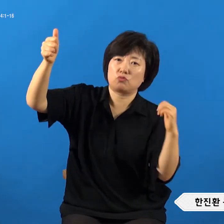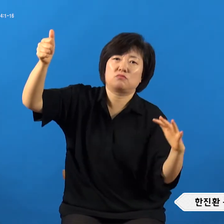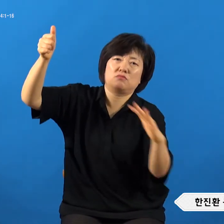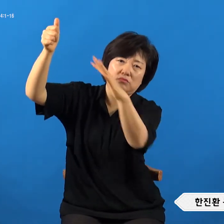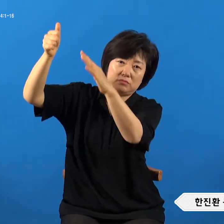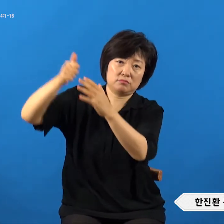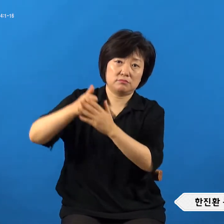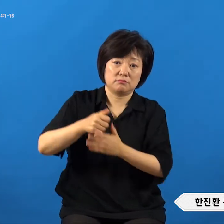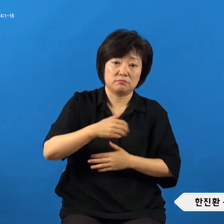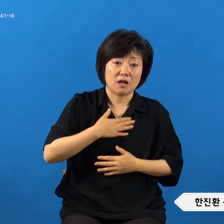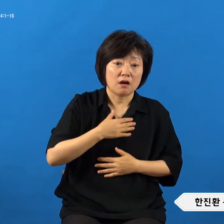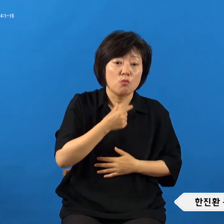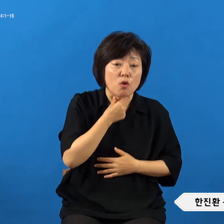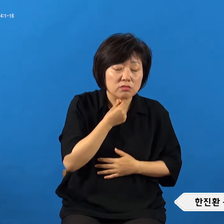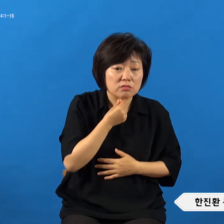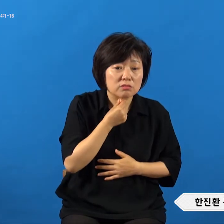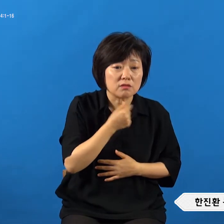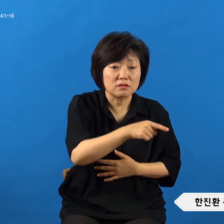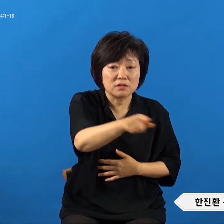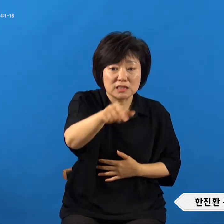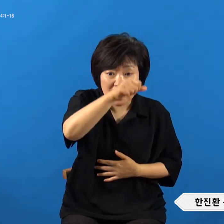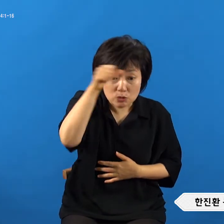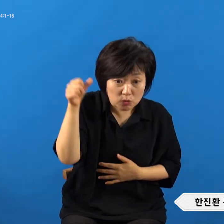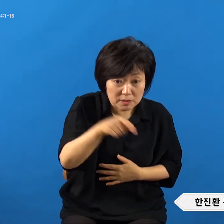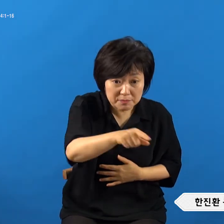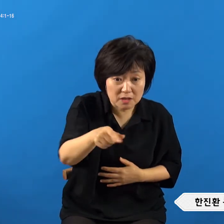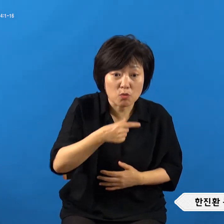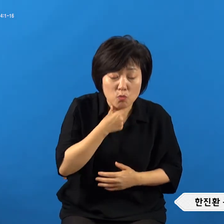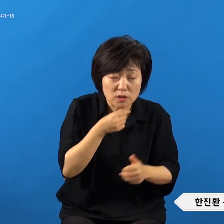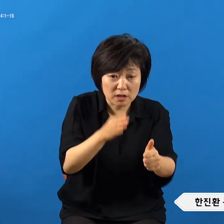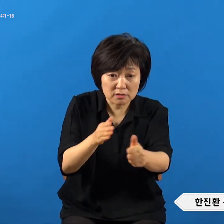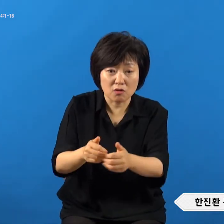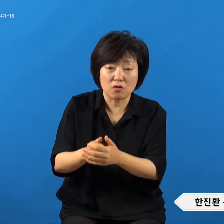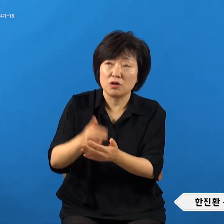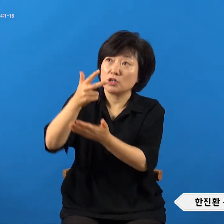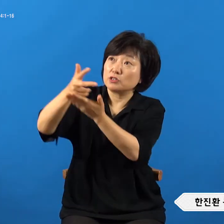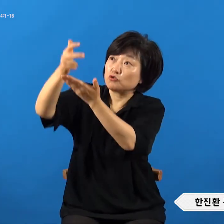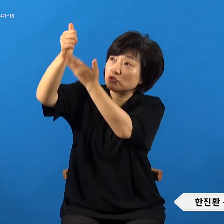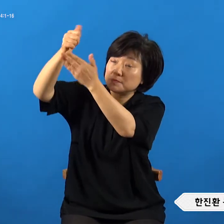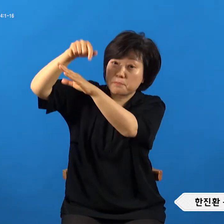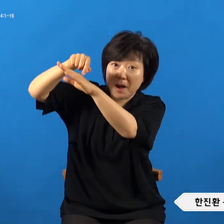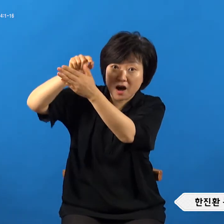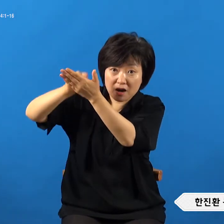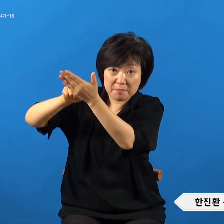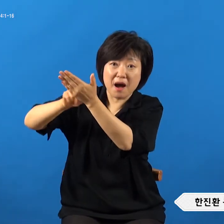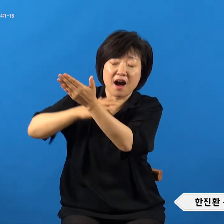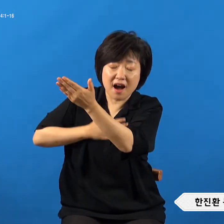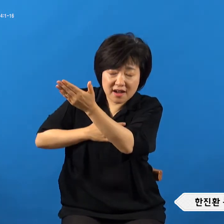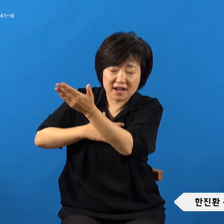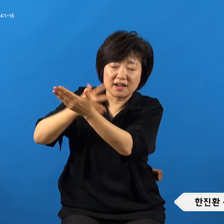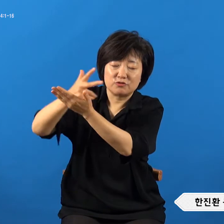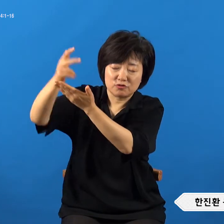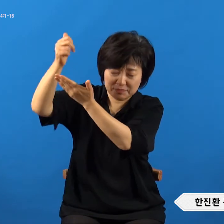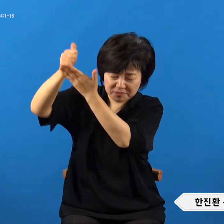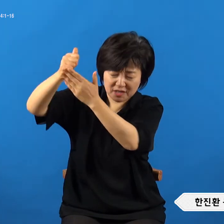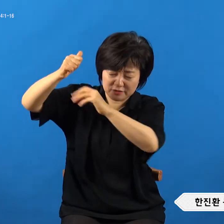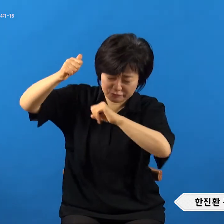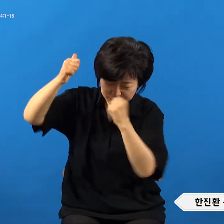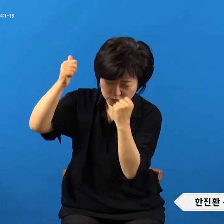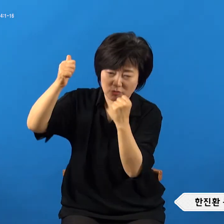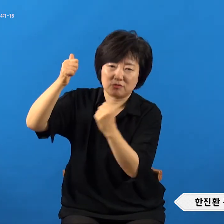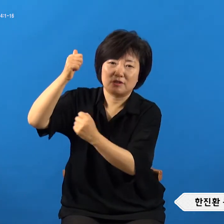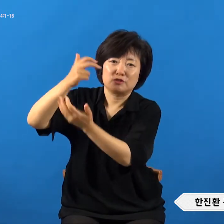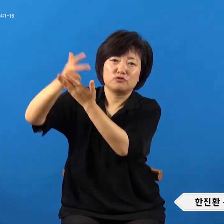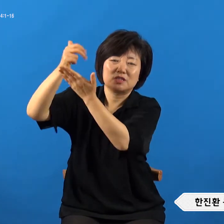원하는 것은 장로님들이 주님의 마음을 읽고 주님께 충성하시고 주님께 순종하셔서 주님을 기쁘시게